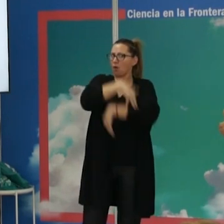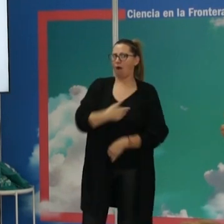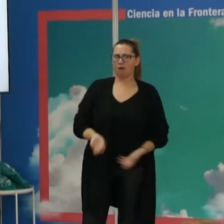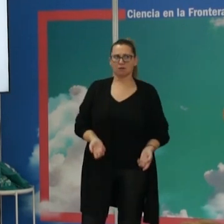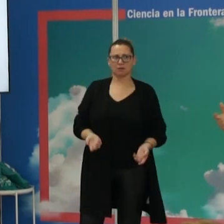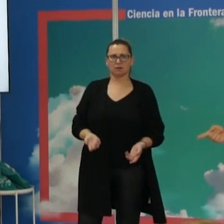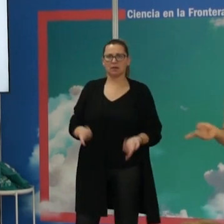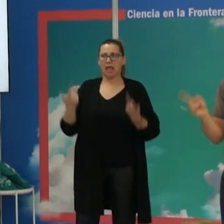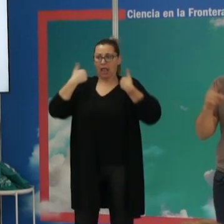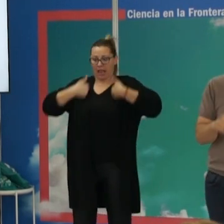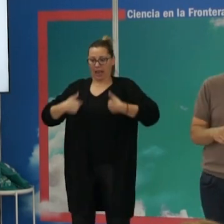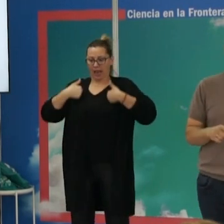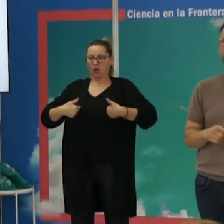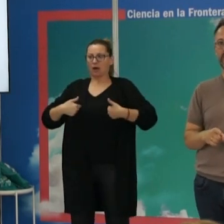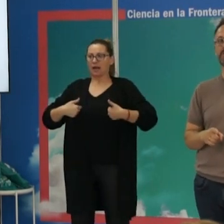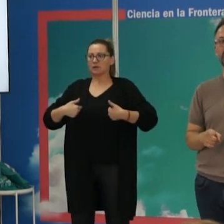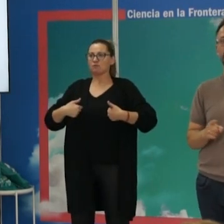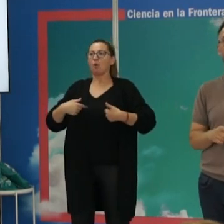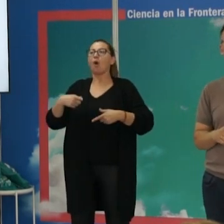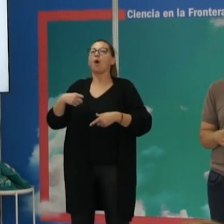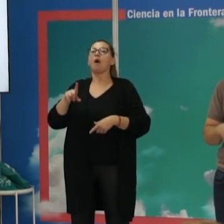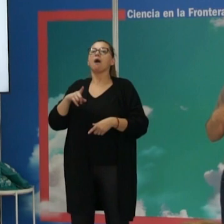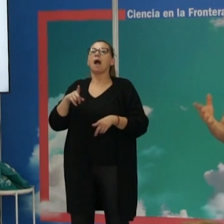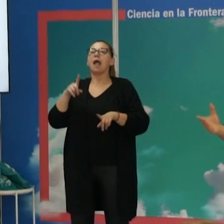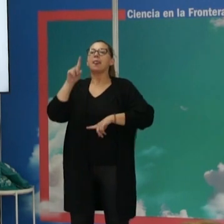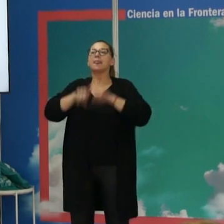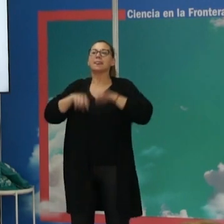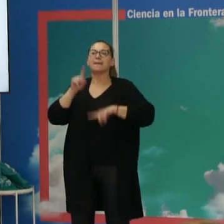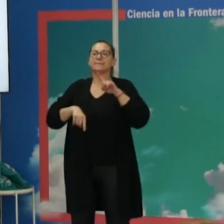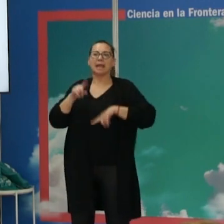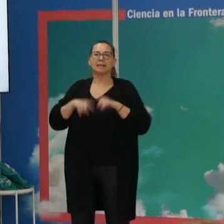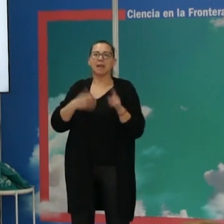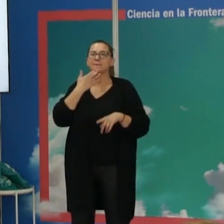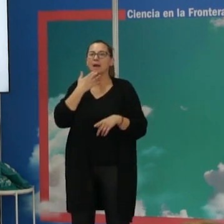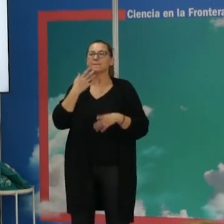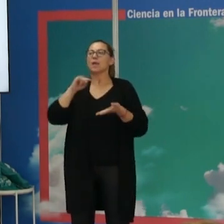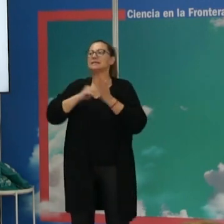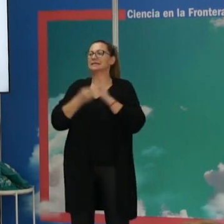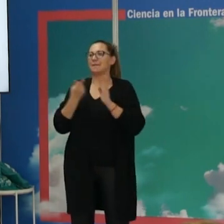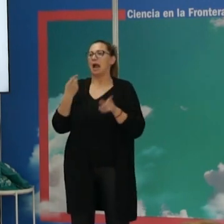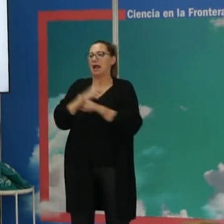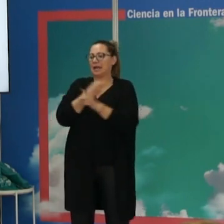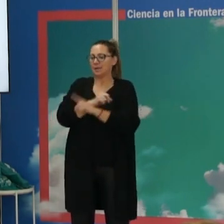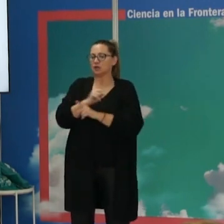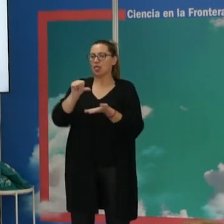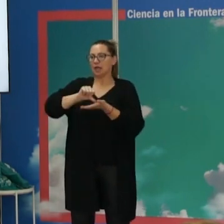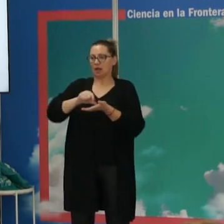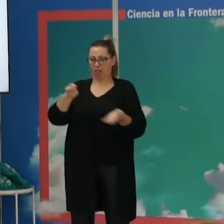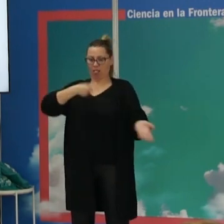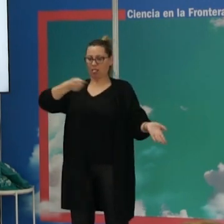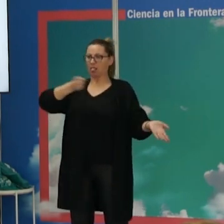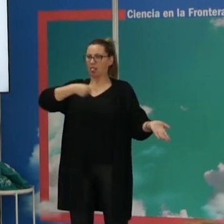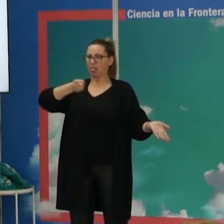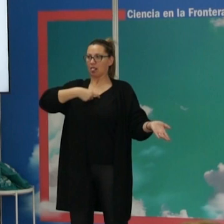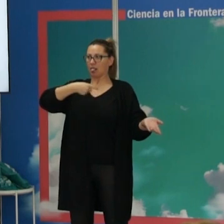del organismo depende de otras partes del organismo que no son el cerebro, como por ejemplo el sistema nervioso central. Por ejemplo, el latido del corazón no depende